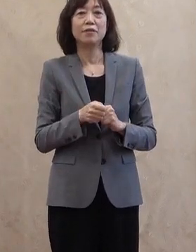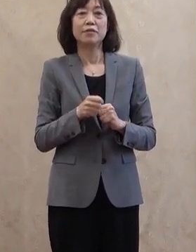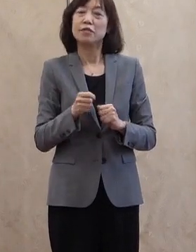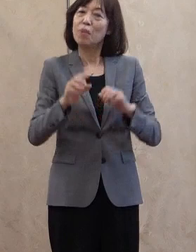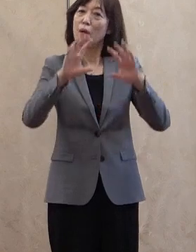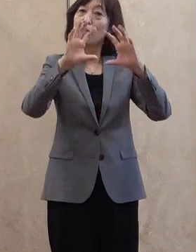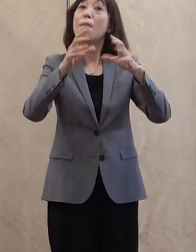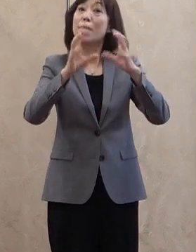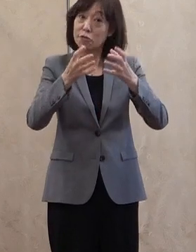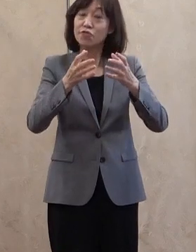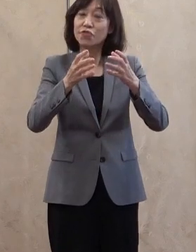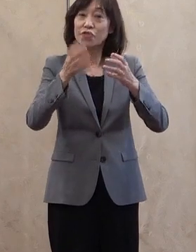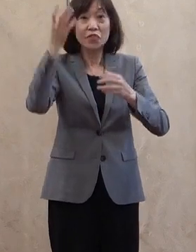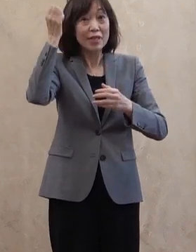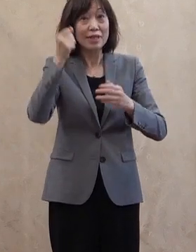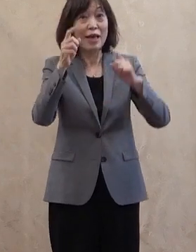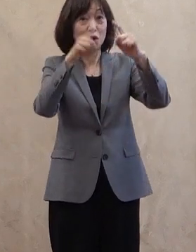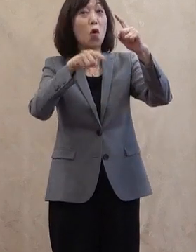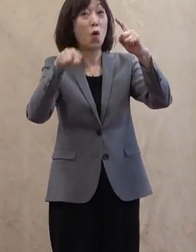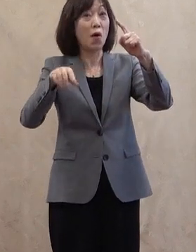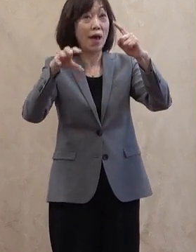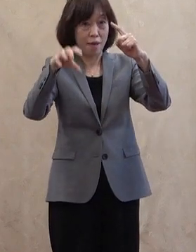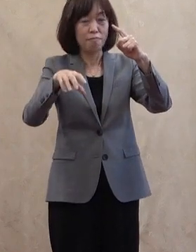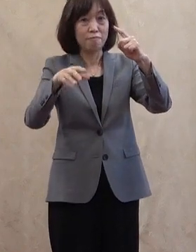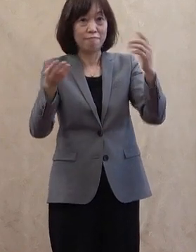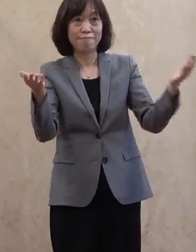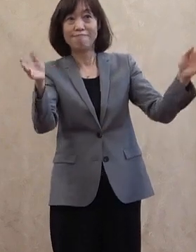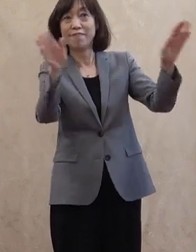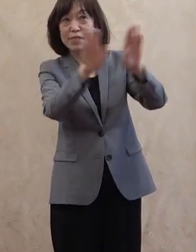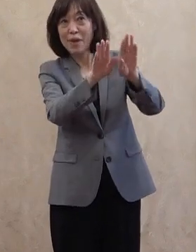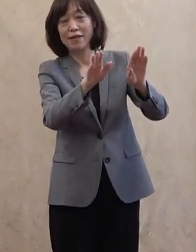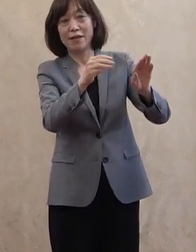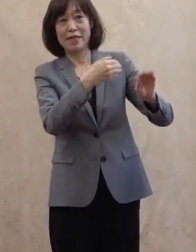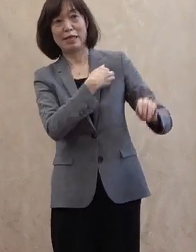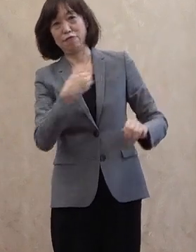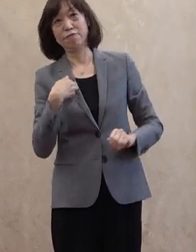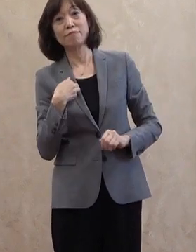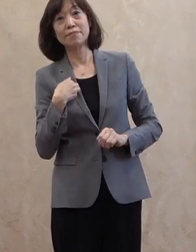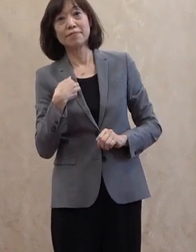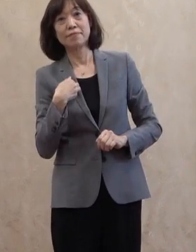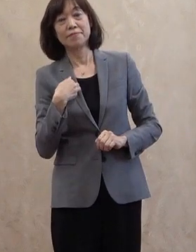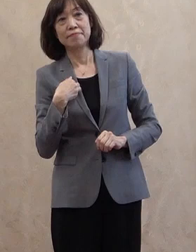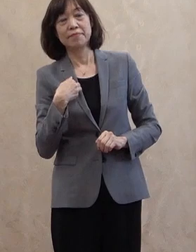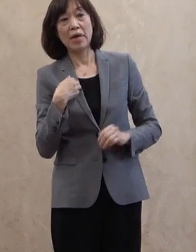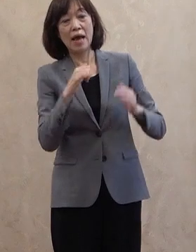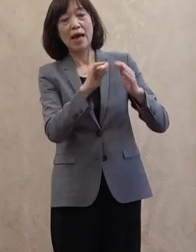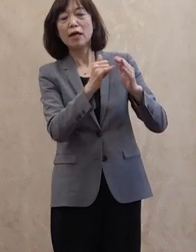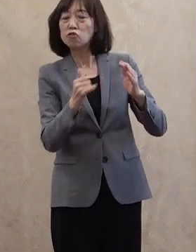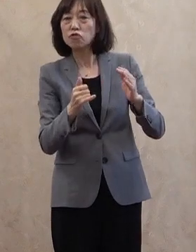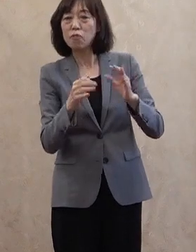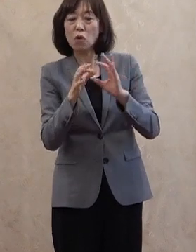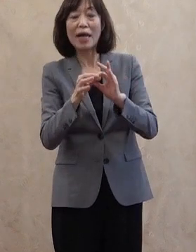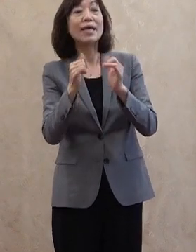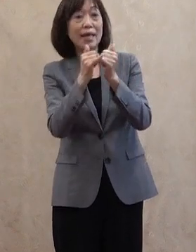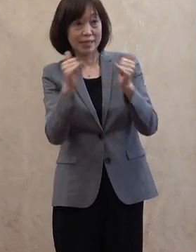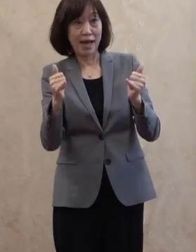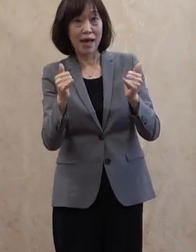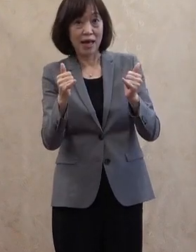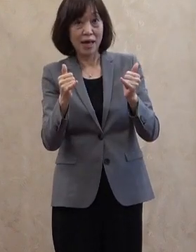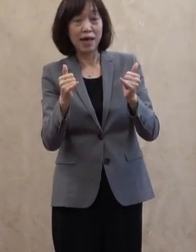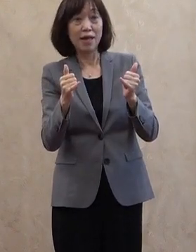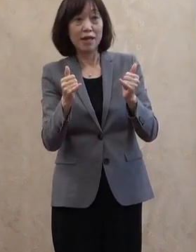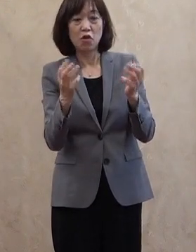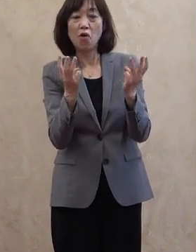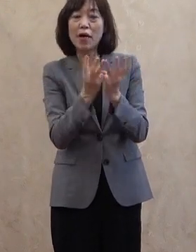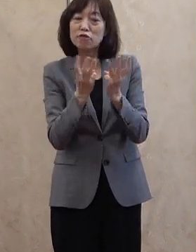万博記念公園であれば完全にゲートを締め切ることができますから、まあ、家族とか関係者とか、まあ、一定の方は入るとしても